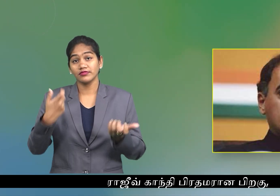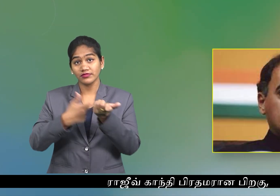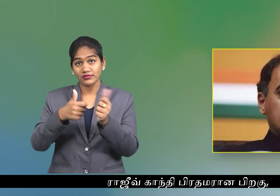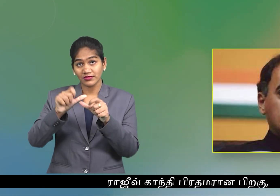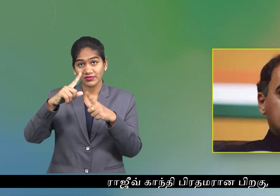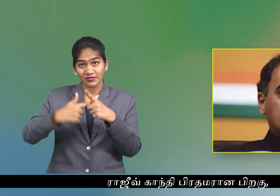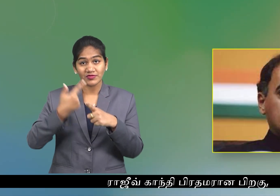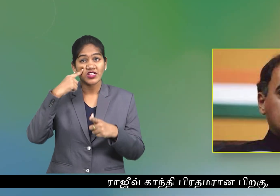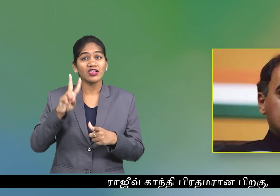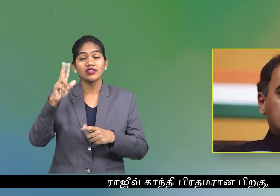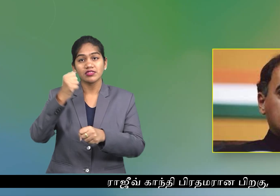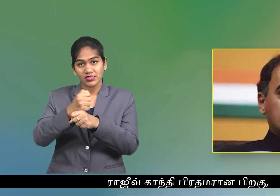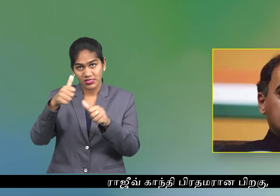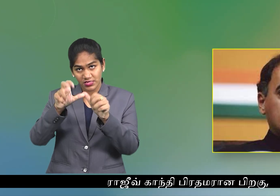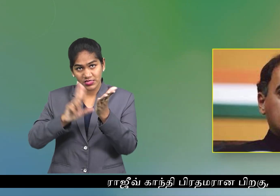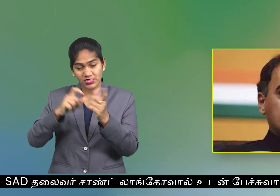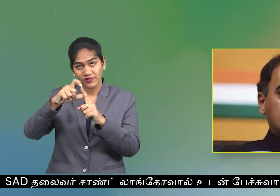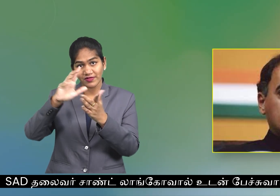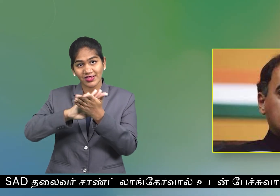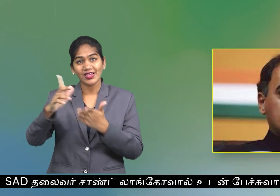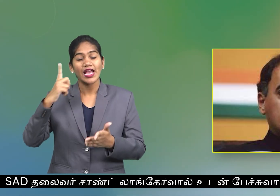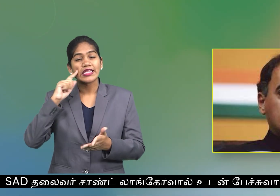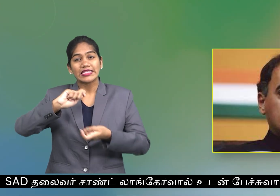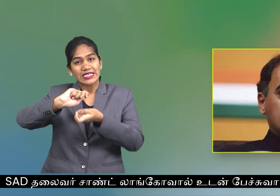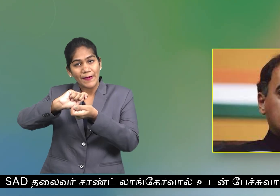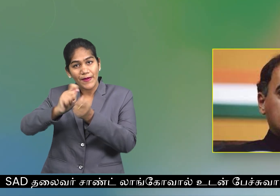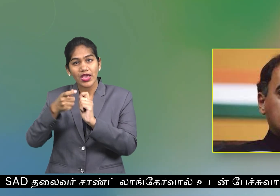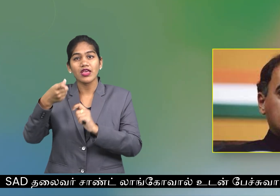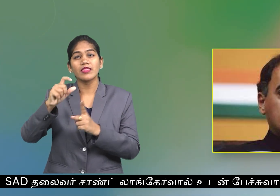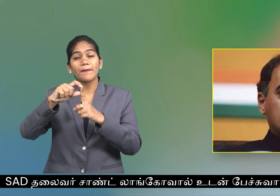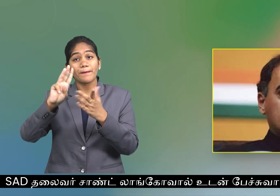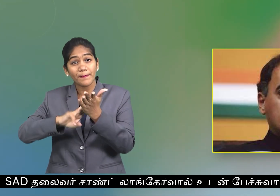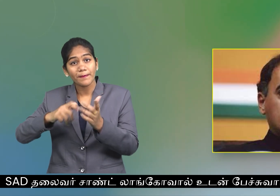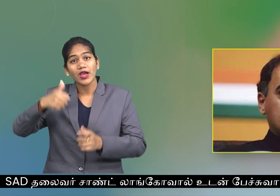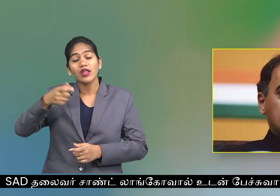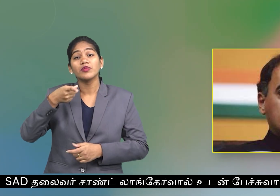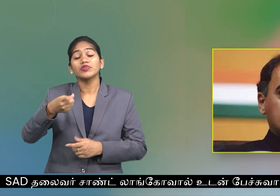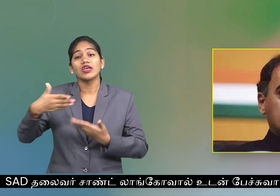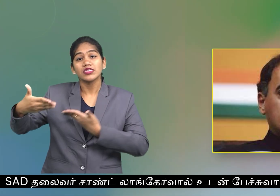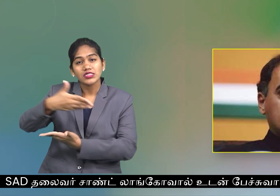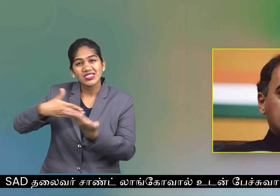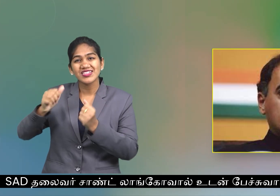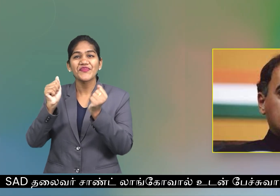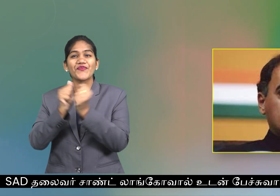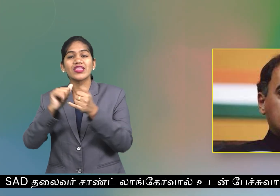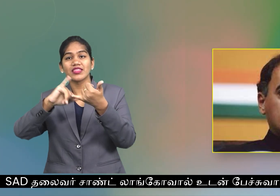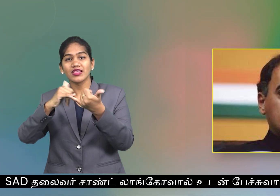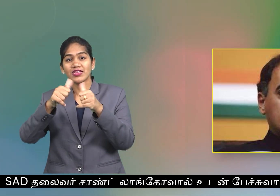ராஜீவ் காந்தி பிரதமரான பிறகு எஸ்ஏடி தலைவர் சாண்ட் லாங்கோவால் உடன் பேச்சுவார்த்தை நடத்தினர்.